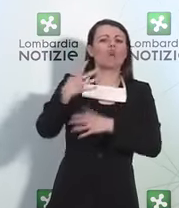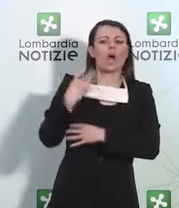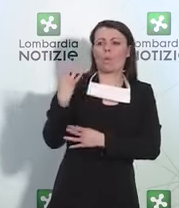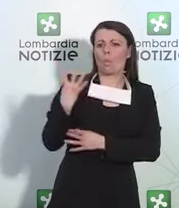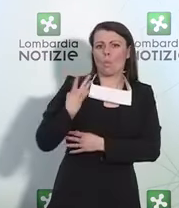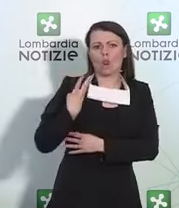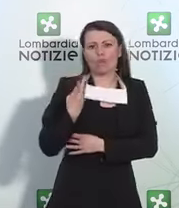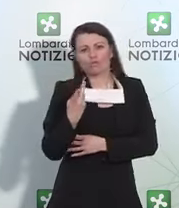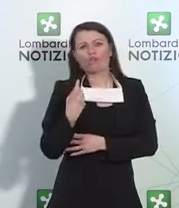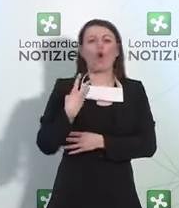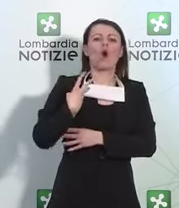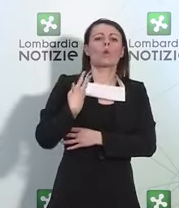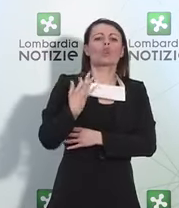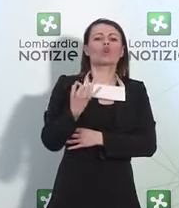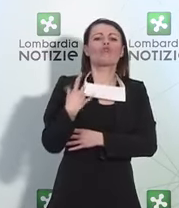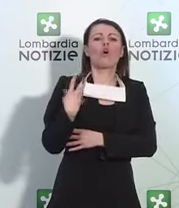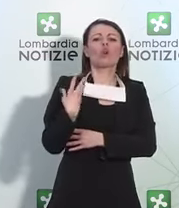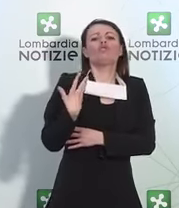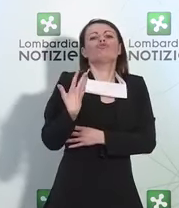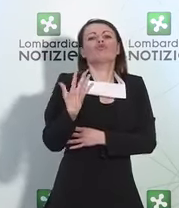di costante